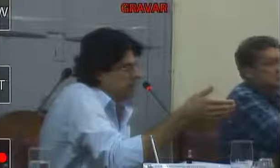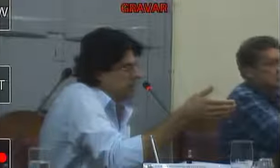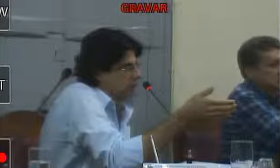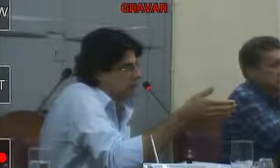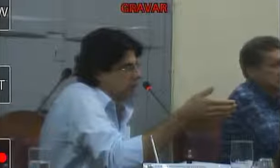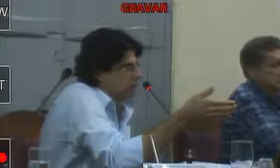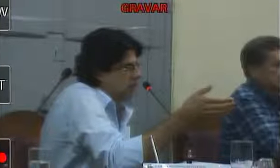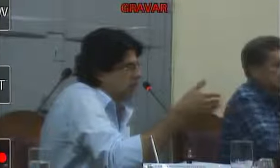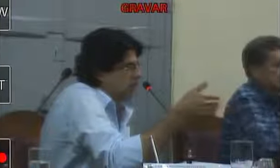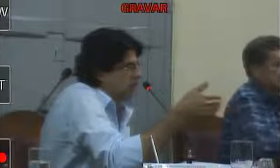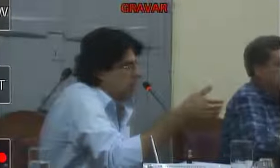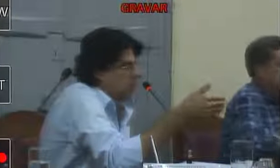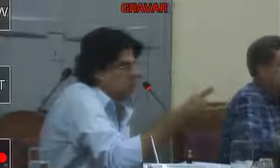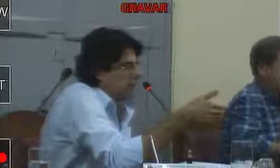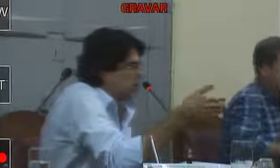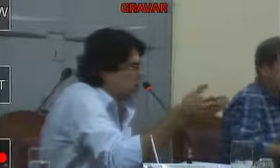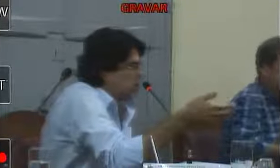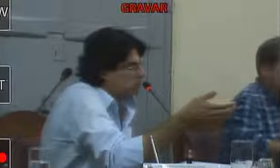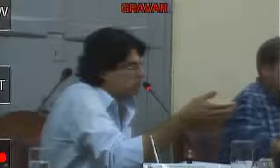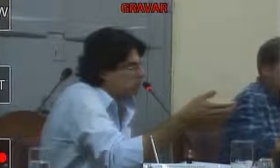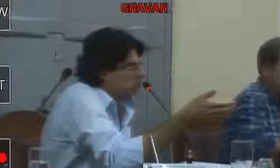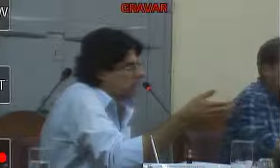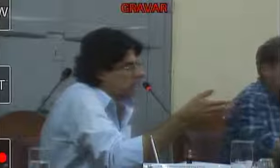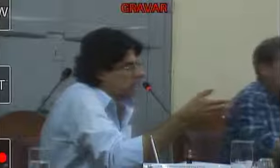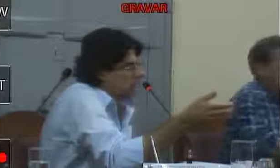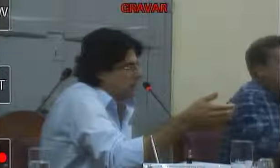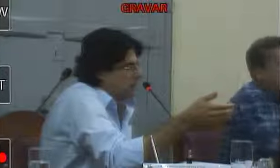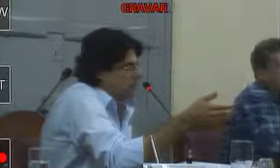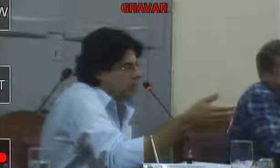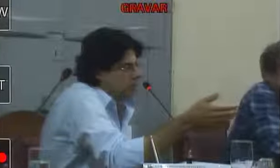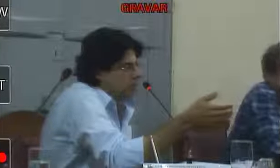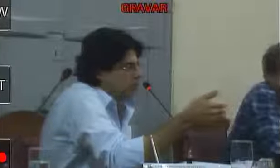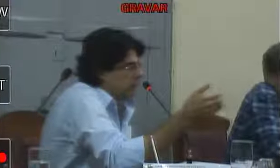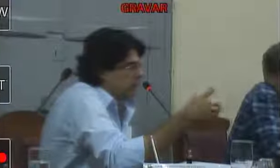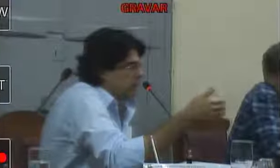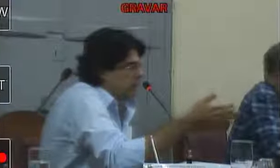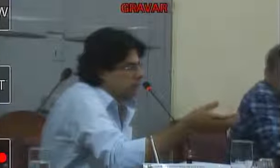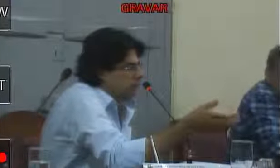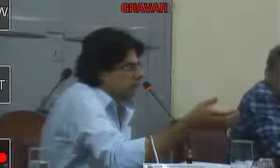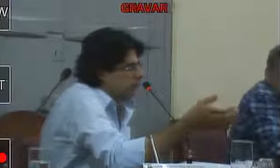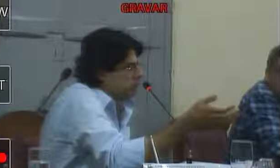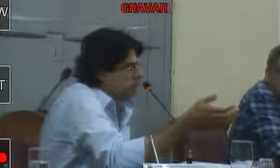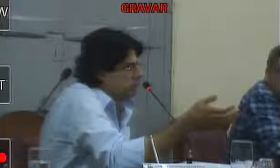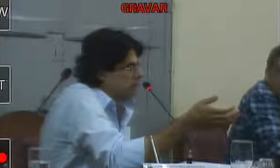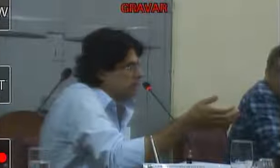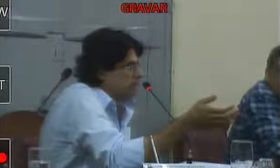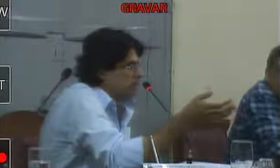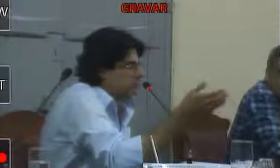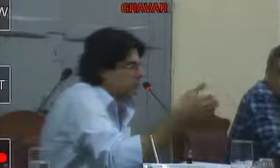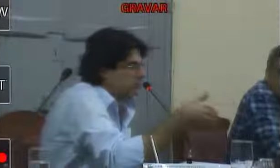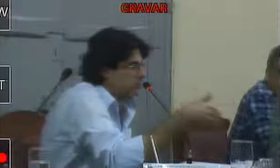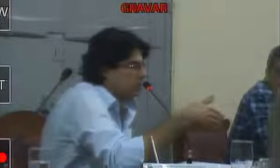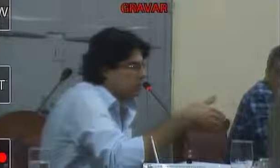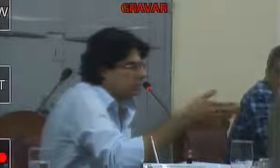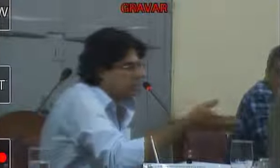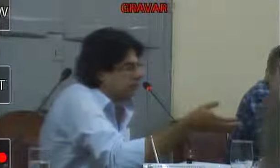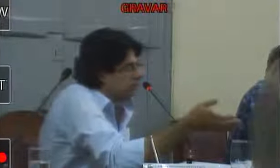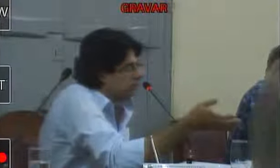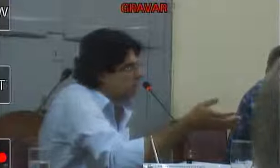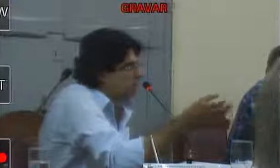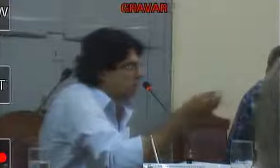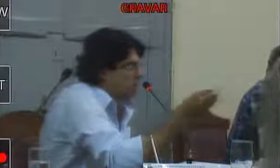determinados fiscais, já que o decreto é um só, usarem 2 pesos e 2 medidas, tratarem pessoas iguais de